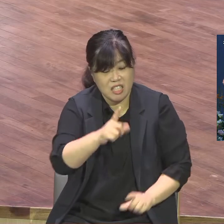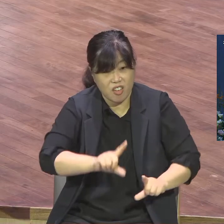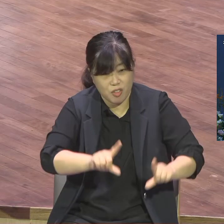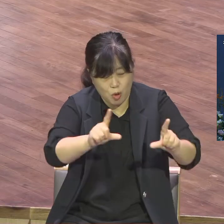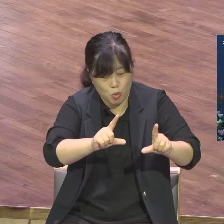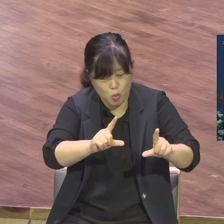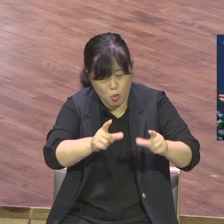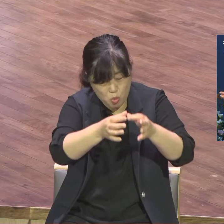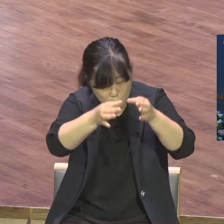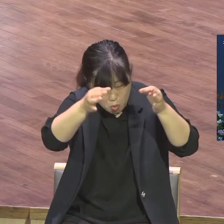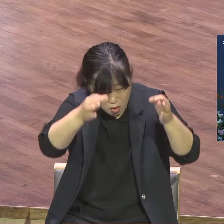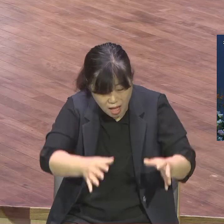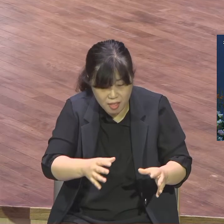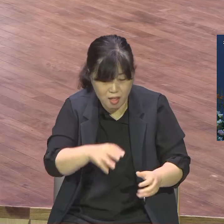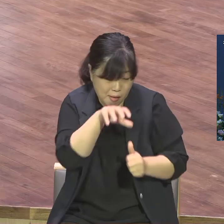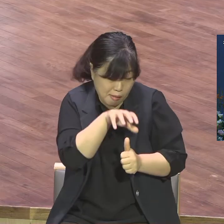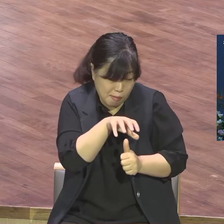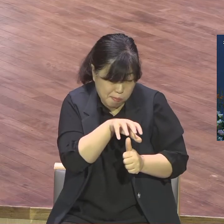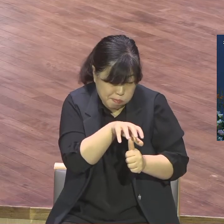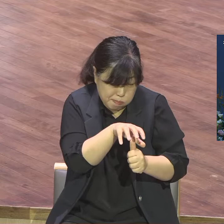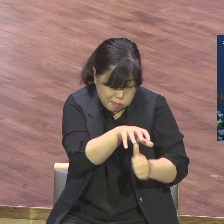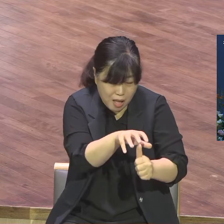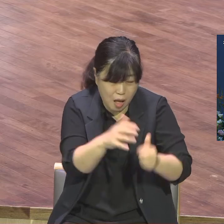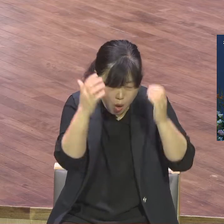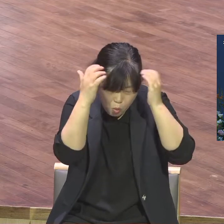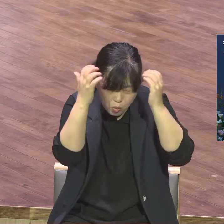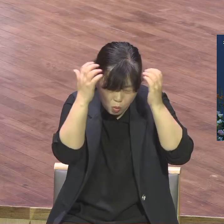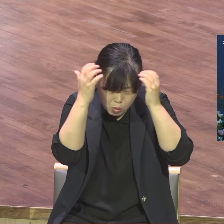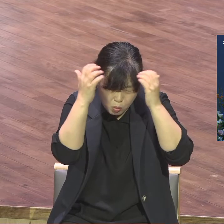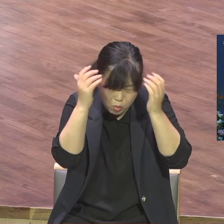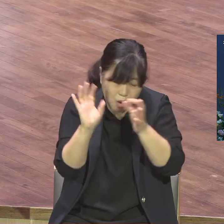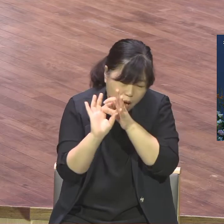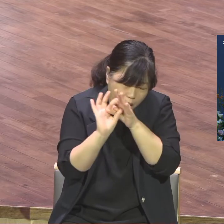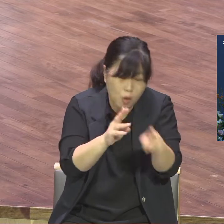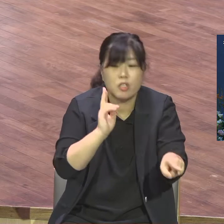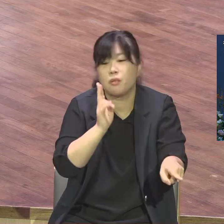흩어버려 없애버렸어 나라를. 이스라엘을 없애버렸다니까요.